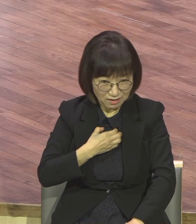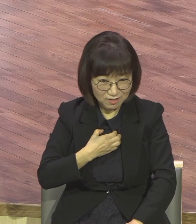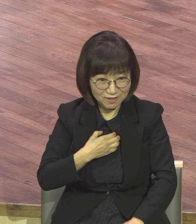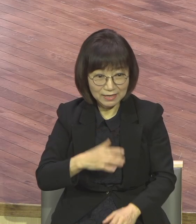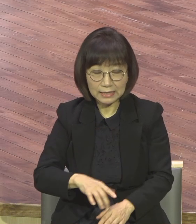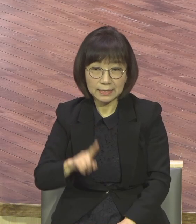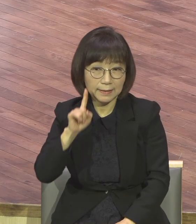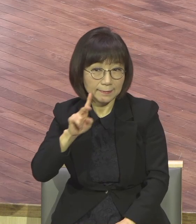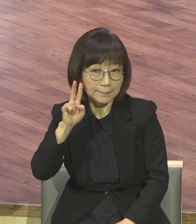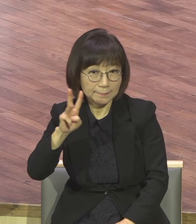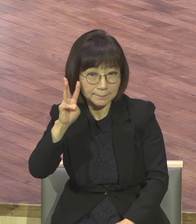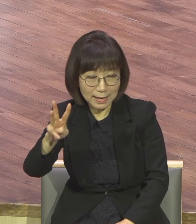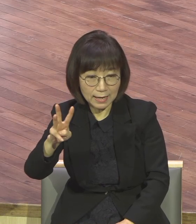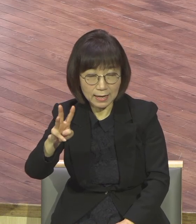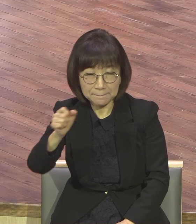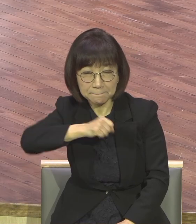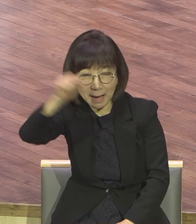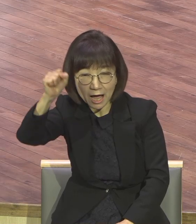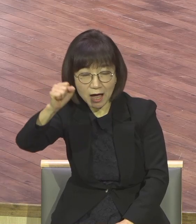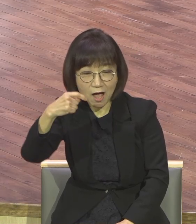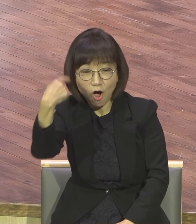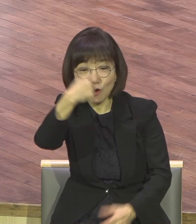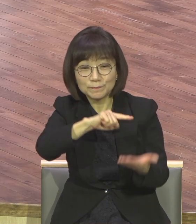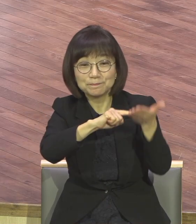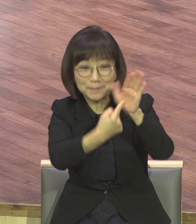3일 후에는 결과가 나오는데